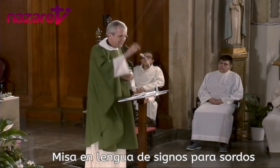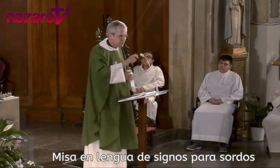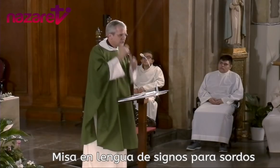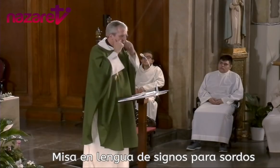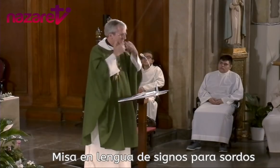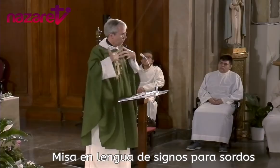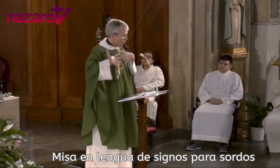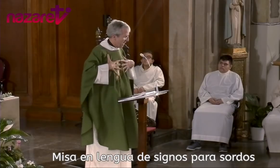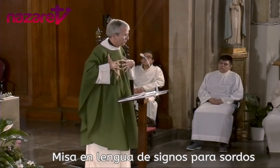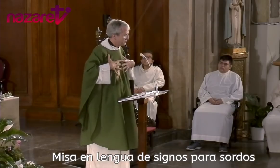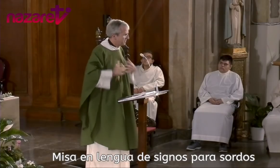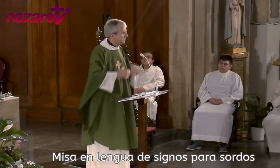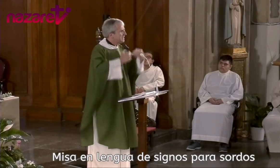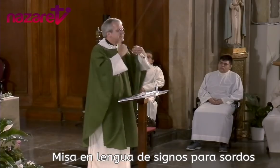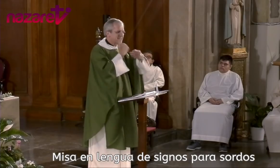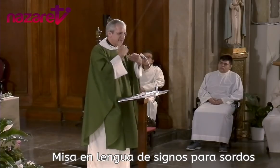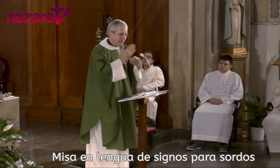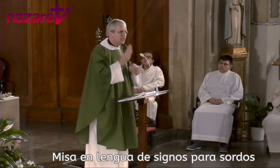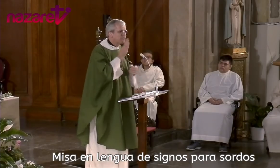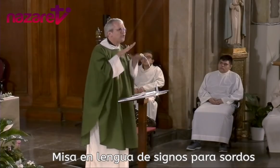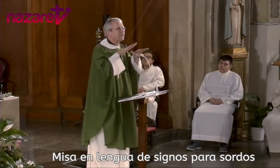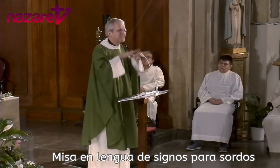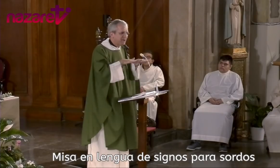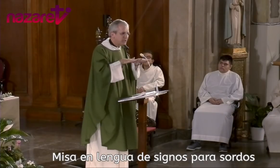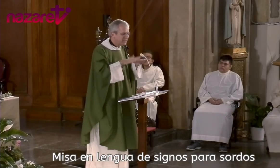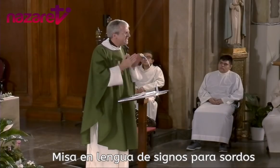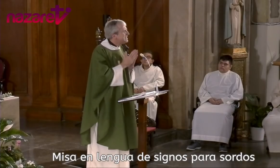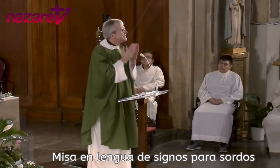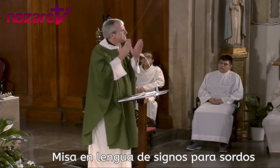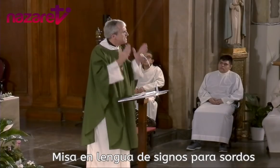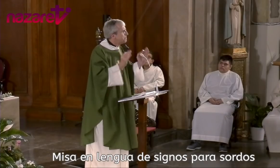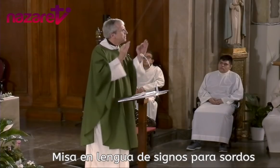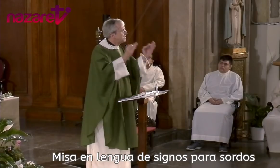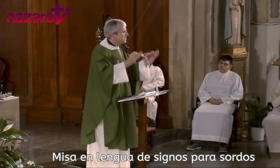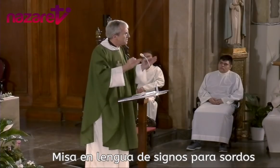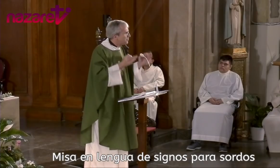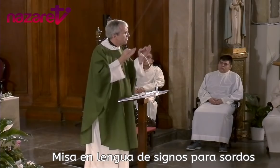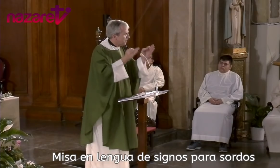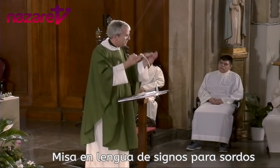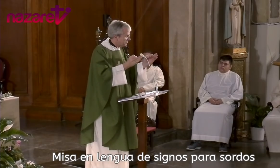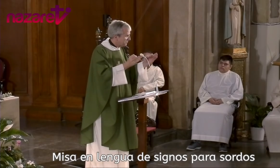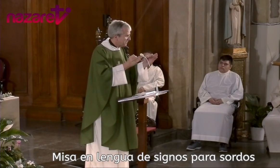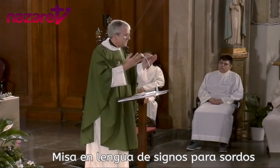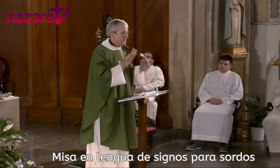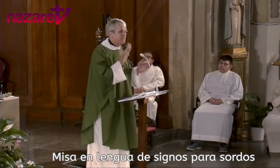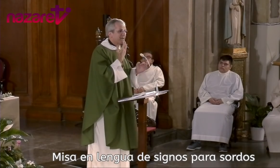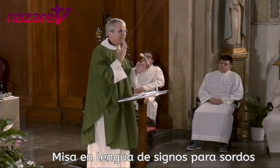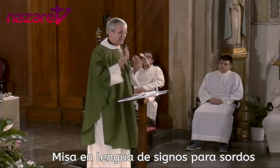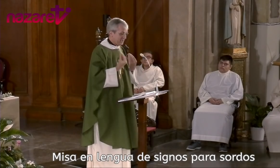verdaderos humanos, es decir, saber dónde estamos siempre y en todo momento, para dar ejemplo